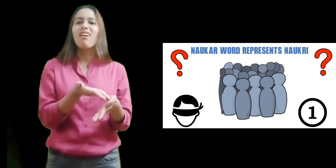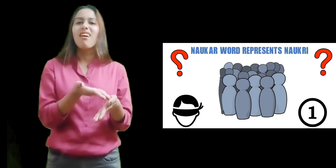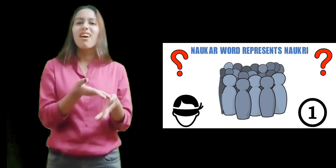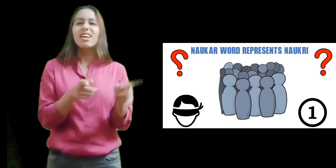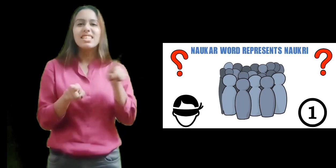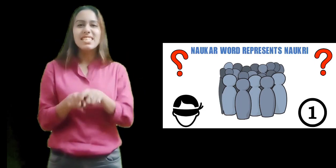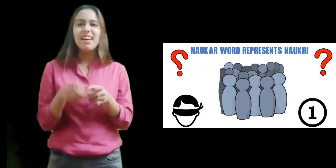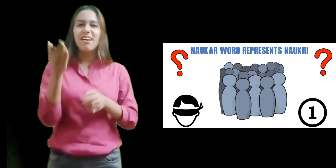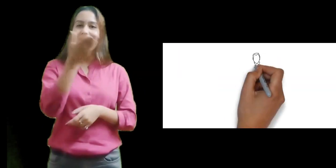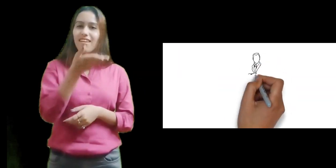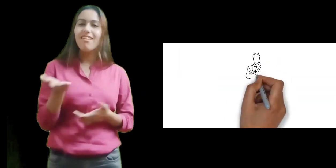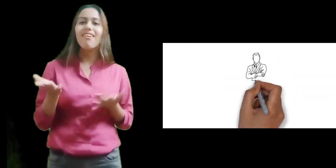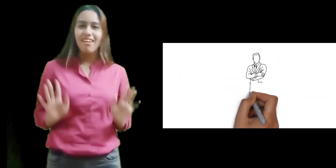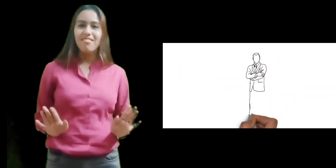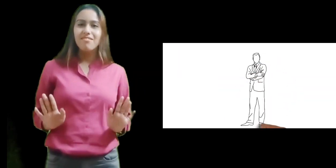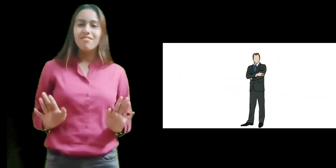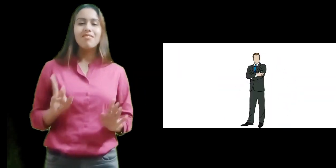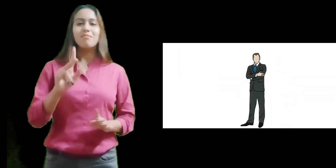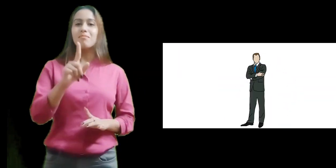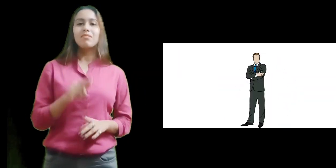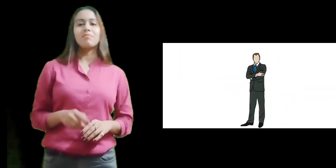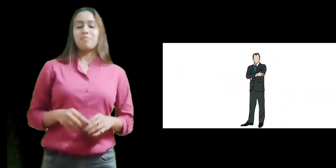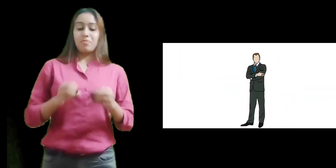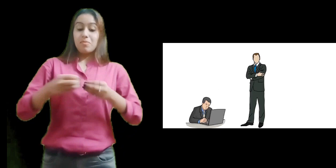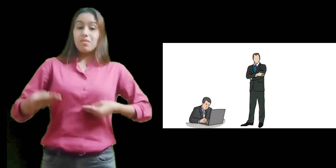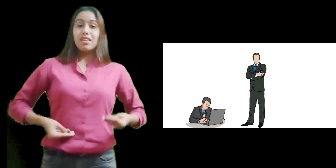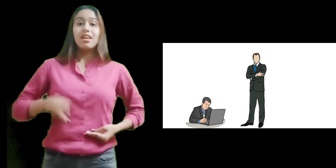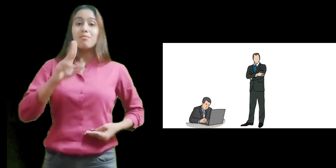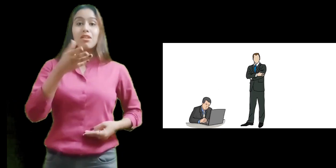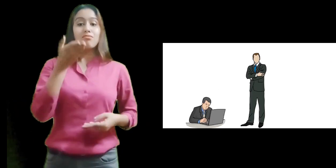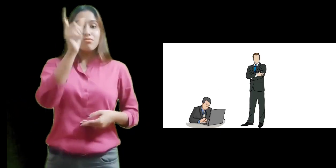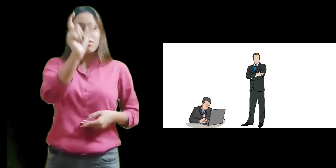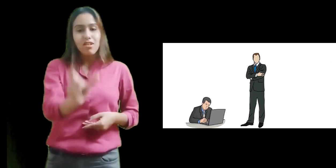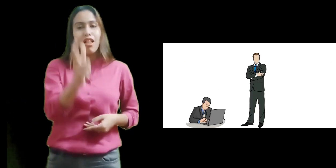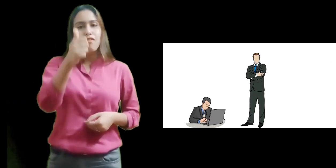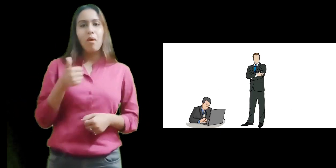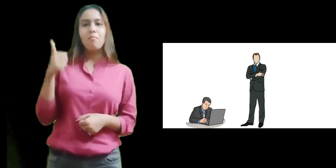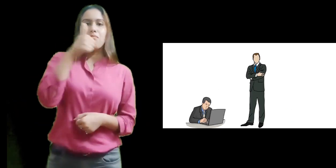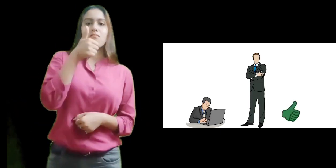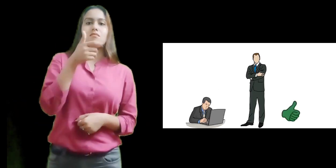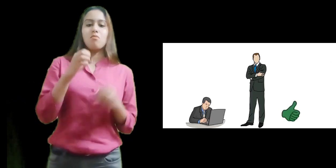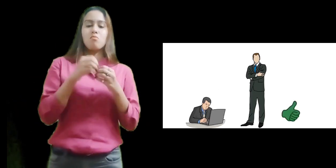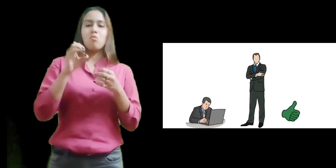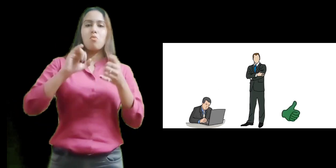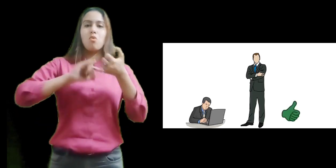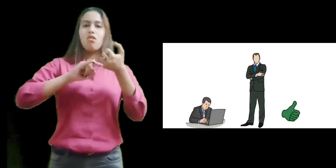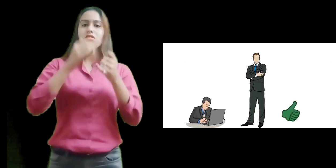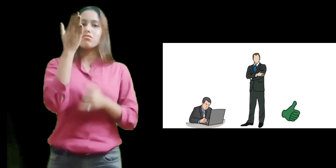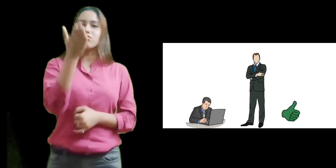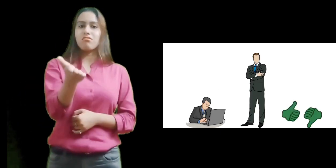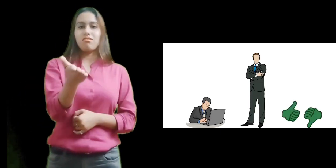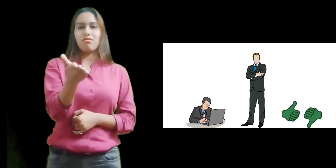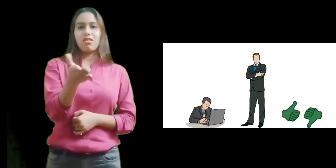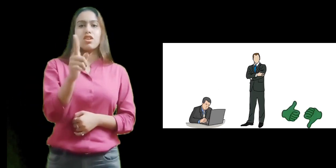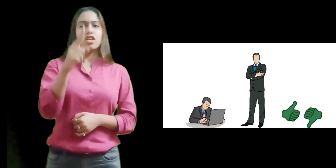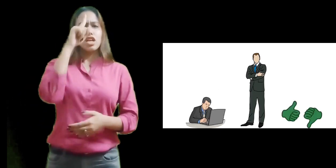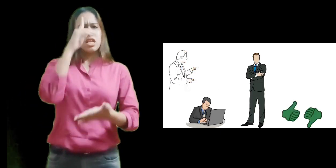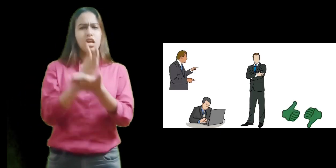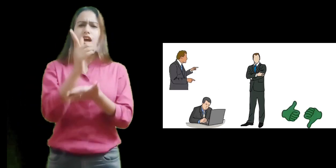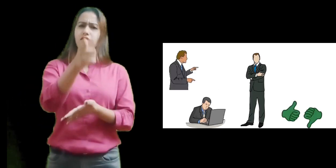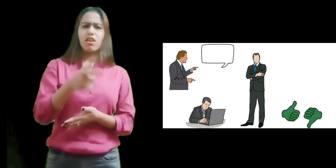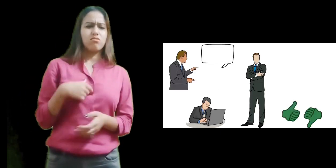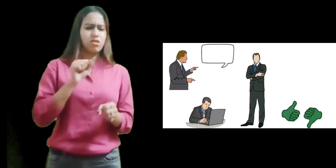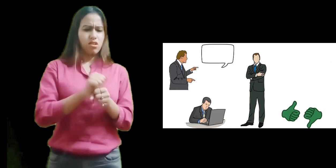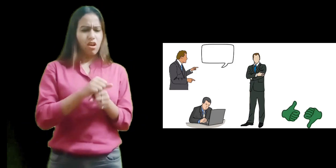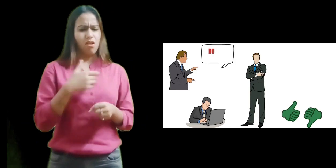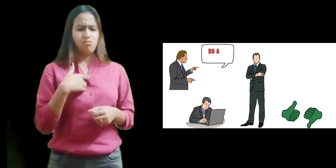है कि इसमें आप अपने खुद के बॉस रहते हो, ना कि नौकर। आप खुद डिसाइड कर सकते हो कि आपको क्या काम करना है, क्या नहीं। कोई आपके ऊपर